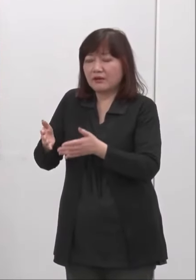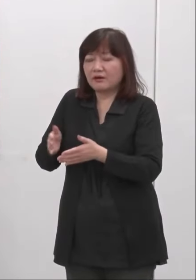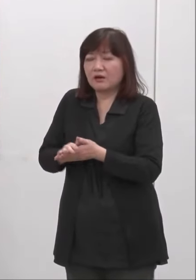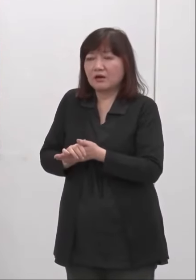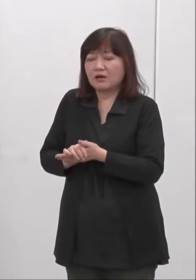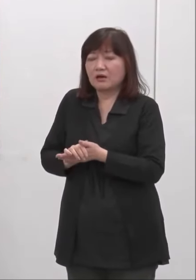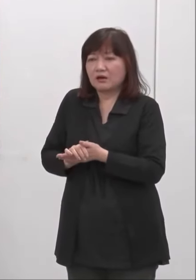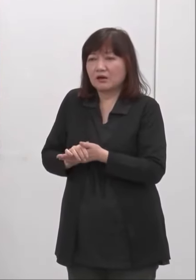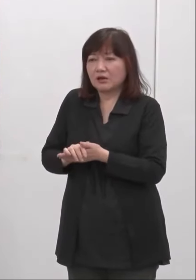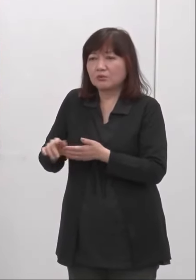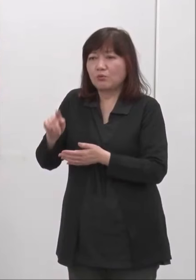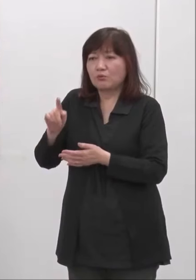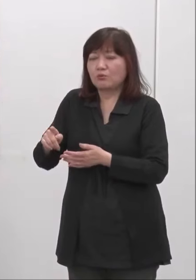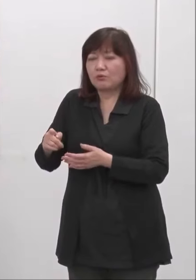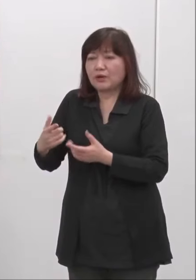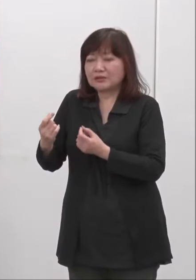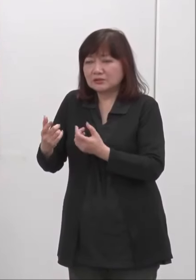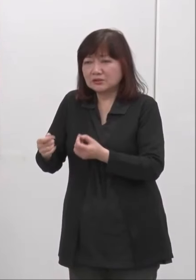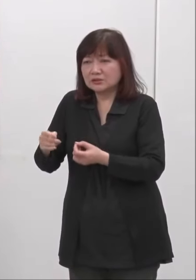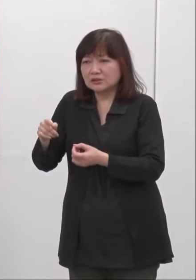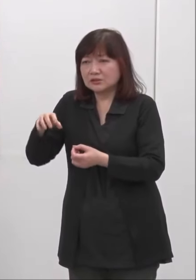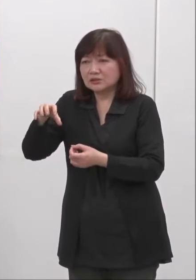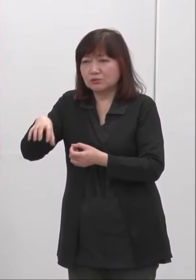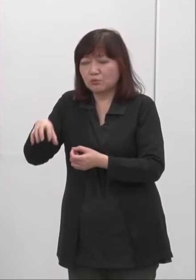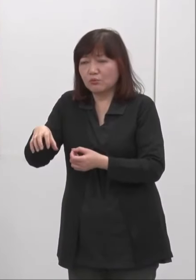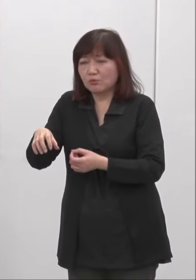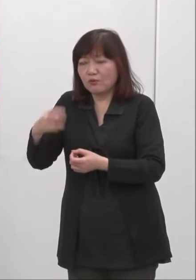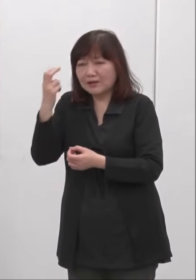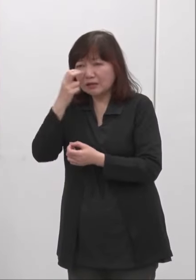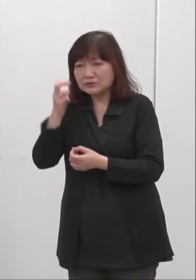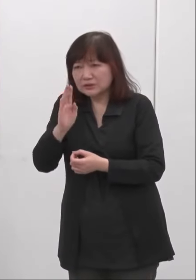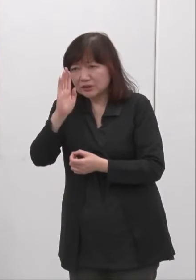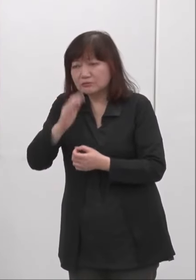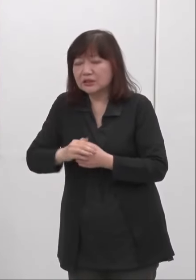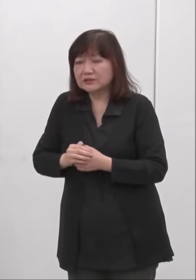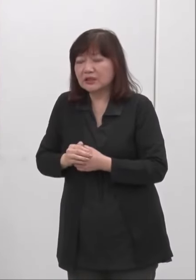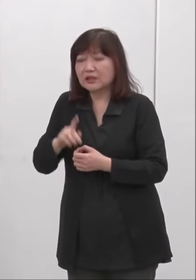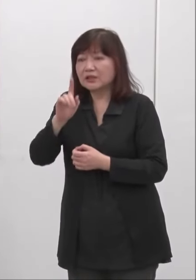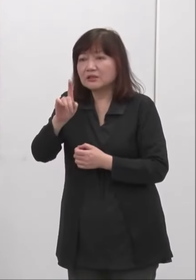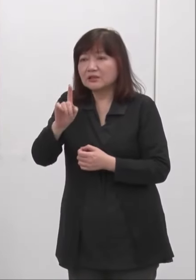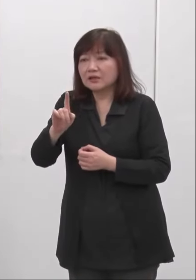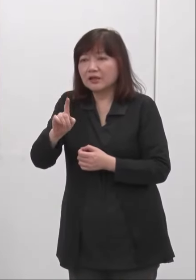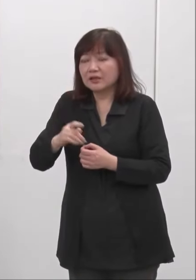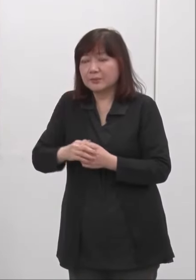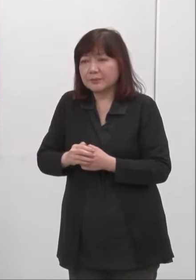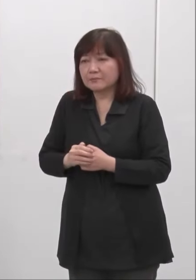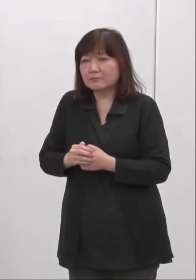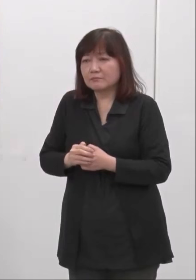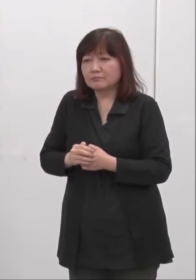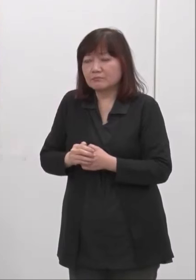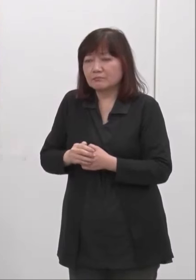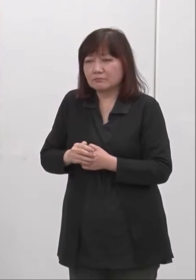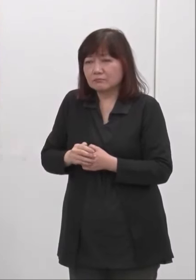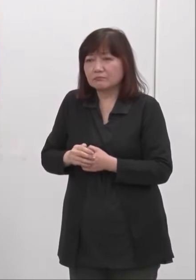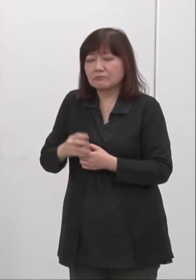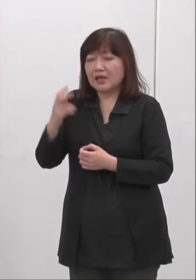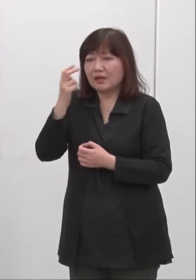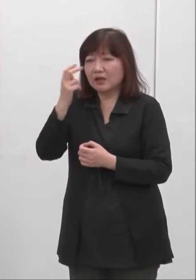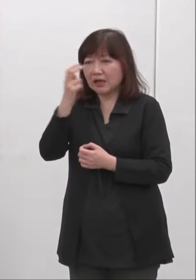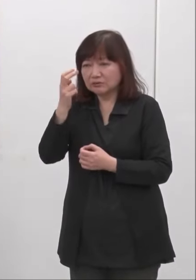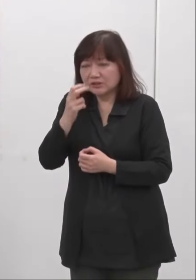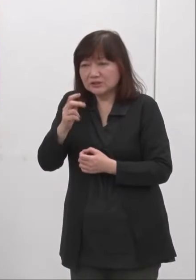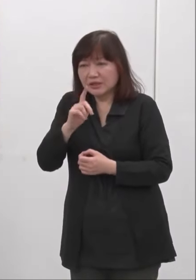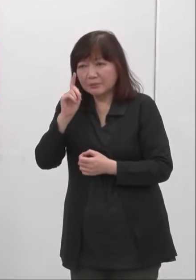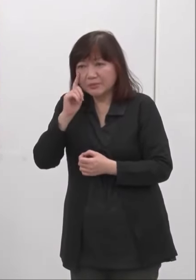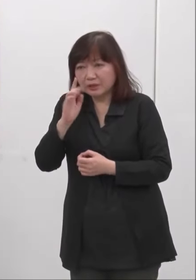り局の方でやったりとかもしてますんで、市の本体の方でちょっとそこは一回最新も確認いただいた方がいいと思います。